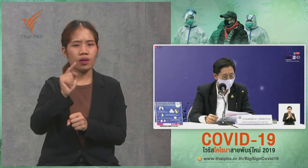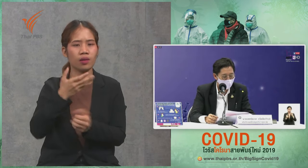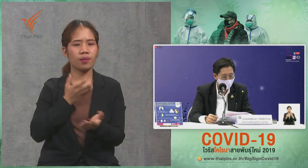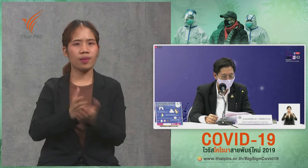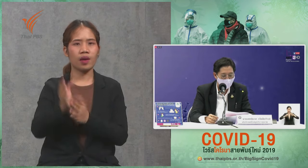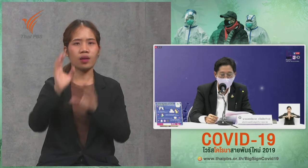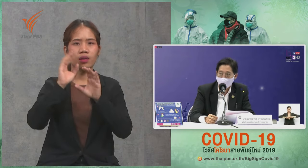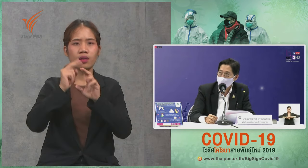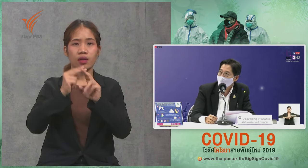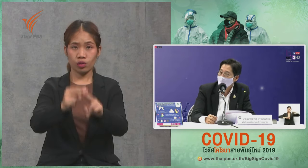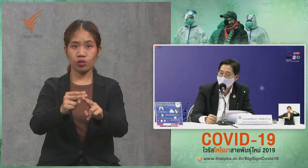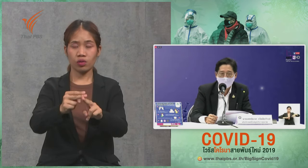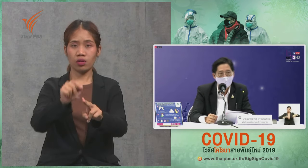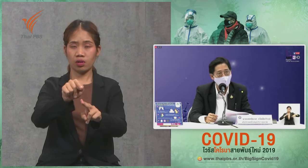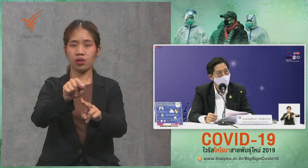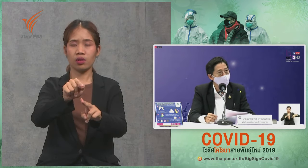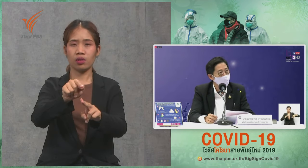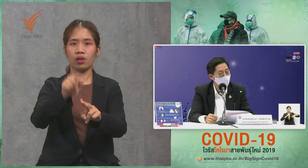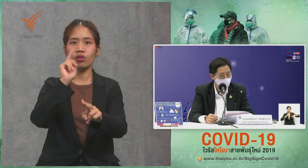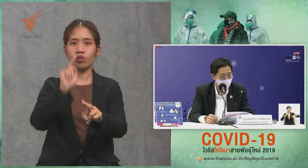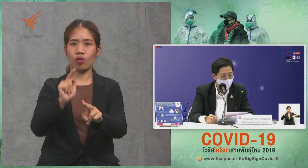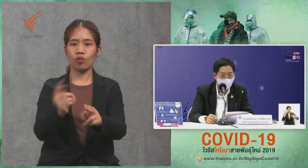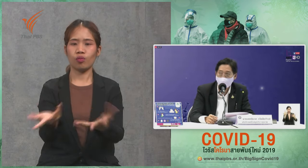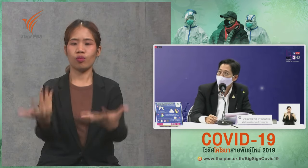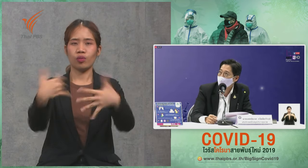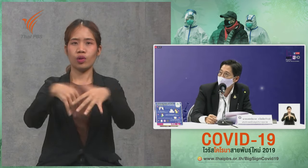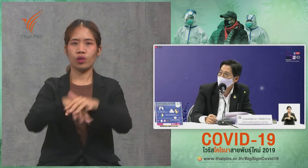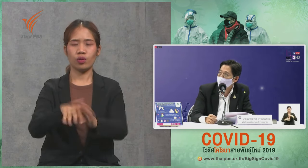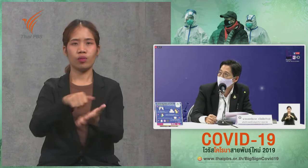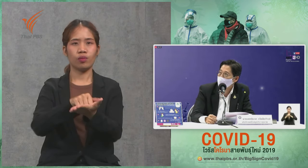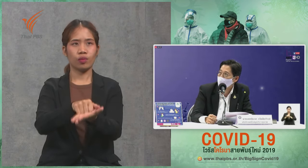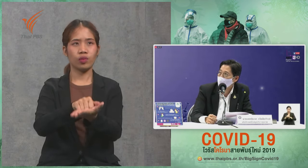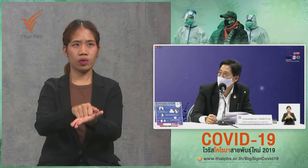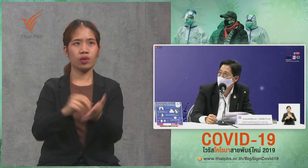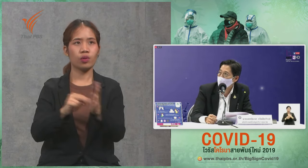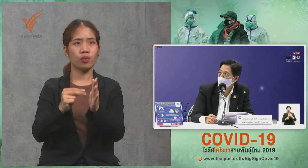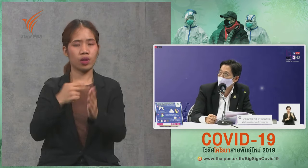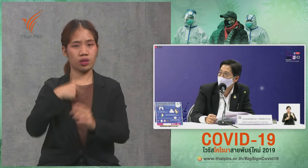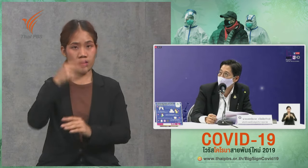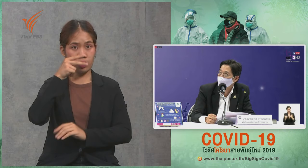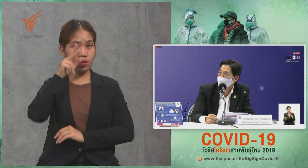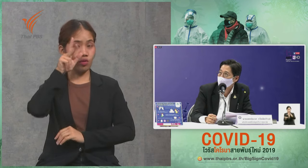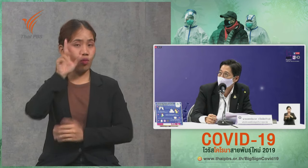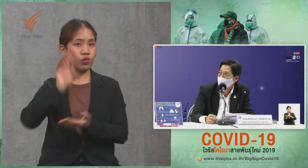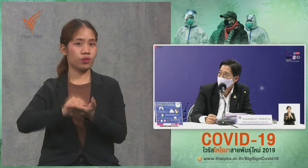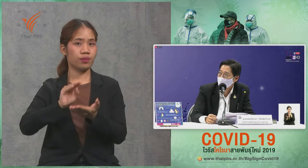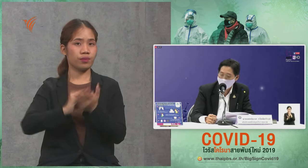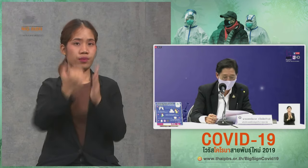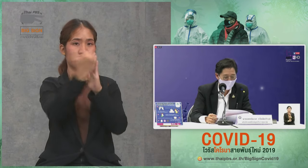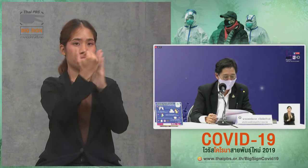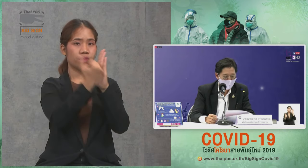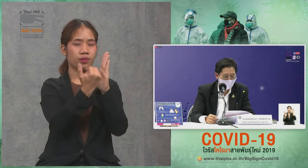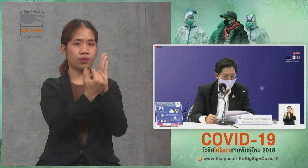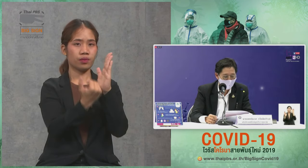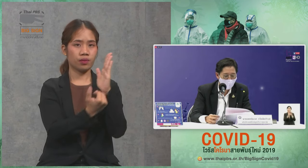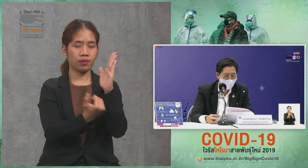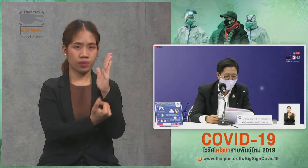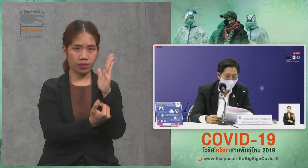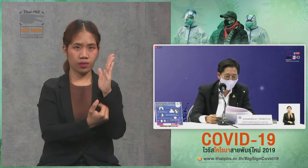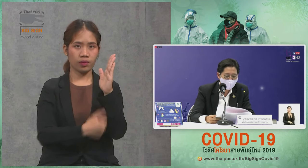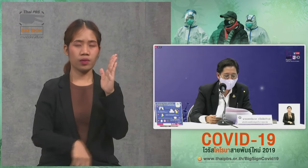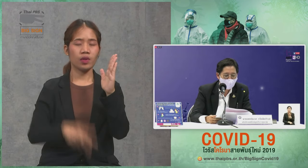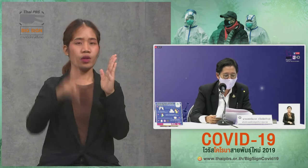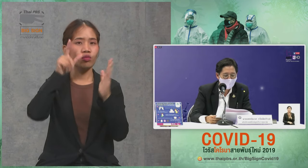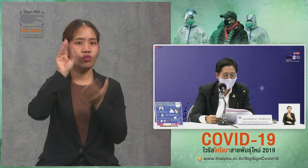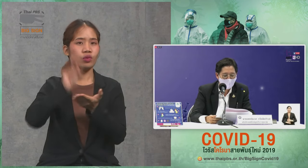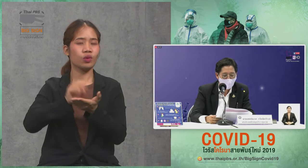ชนเนี่ยครับต้องมาร่วมในการบริการนะครับก็อยากให้ดูเห็นข้อมูลนะครับสไลด์ต่อไปครับข้อมูลนะครับ